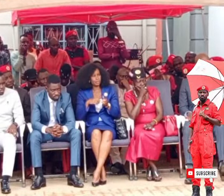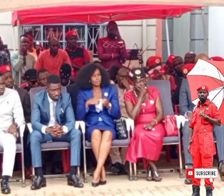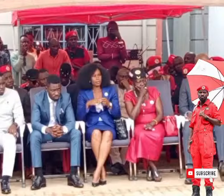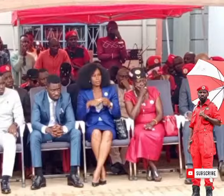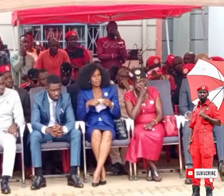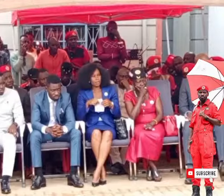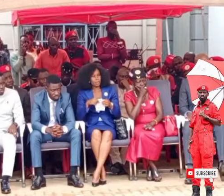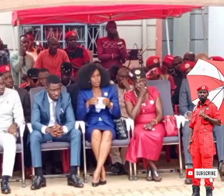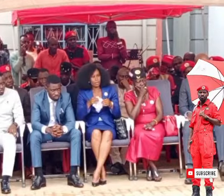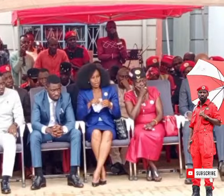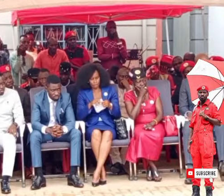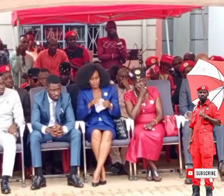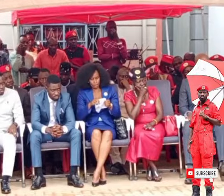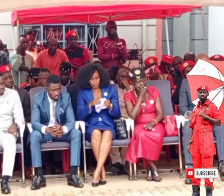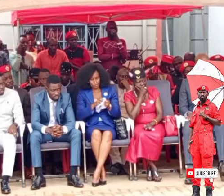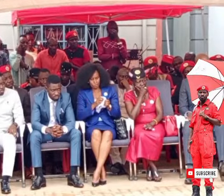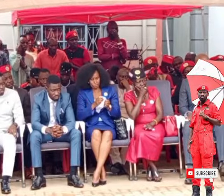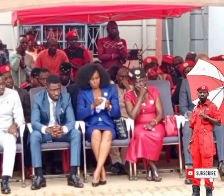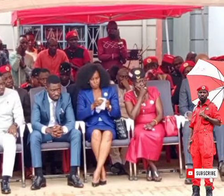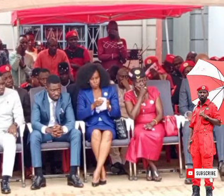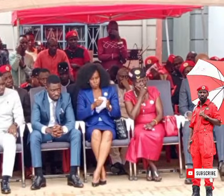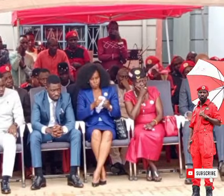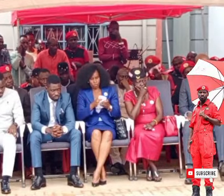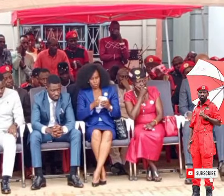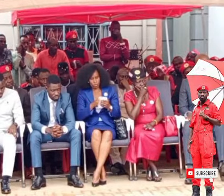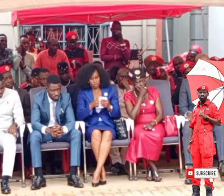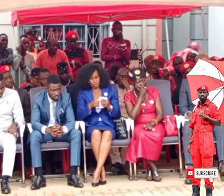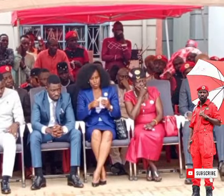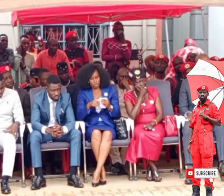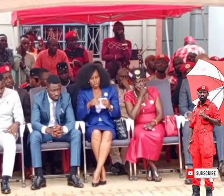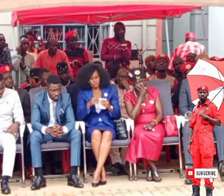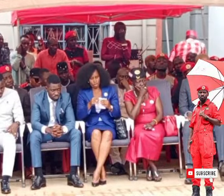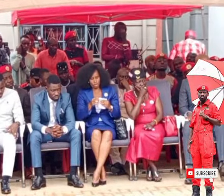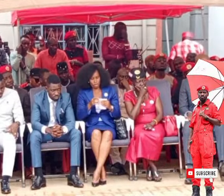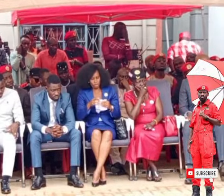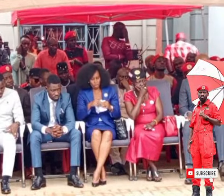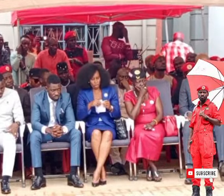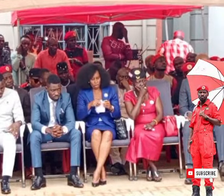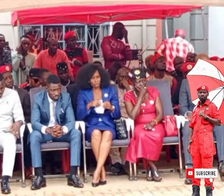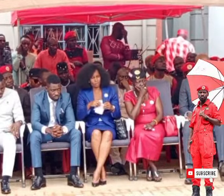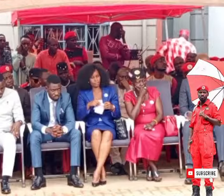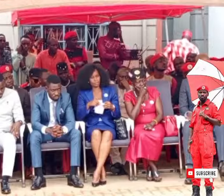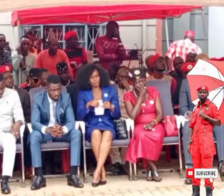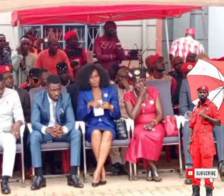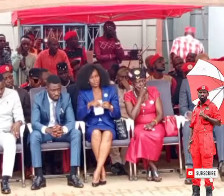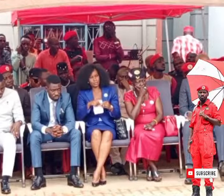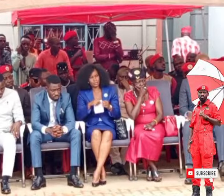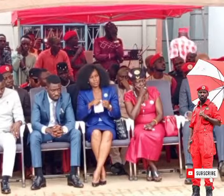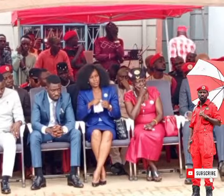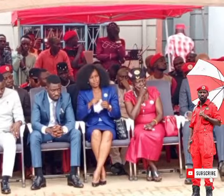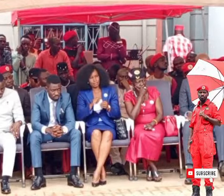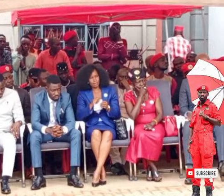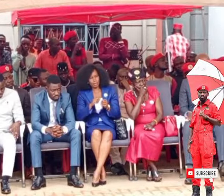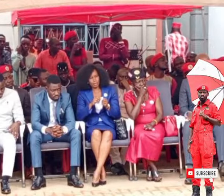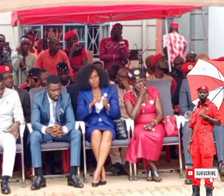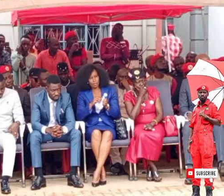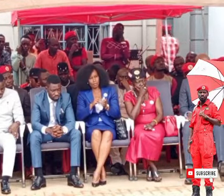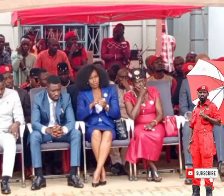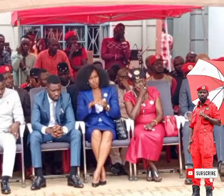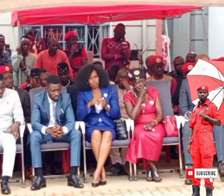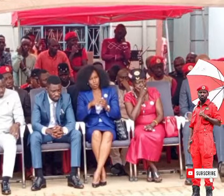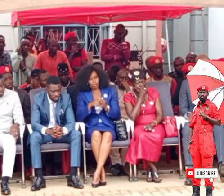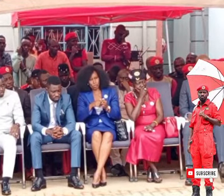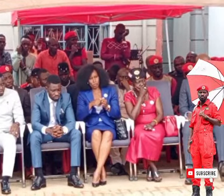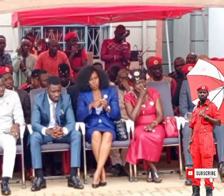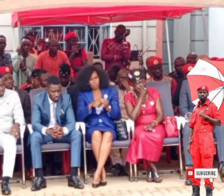abatulabiridde batulwabiridde esigeza okubabaako bali banyaga okuziika bba wange